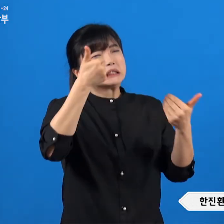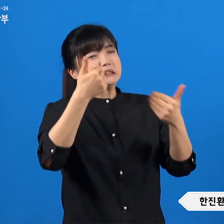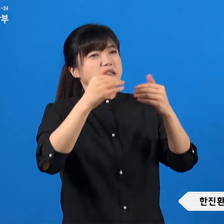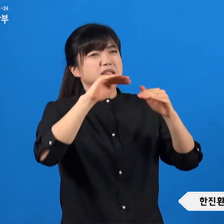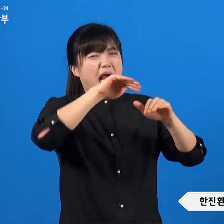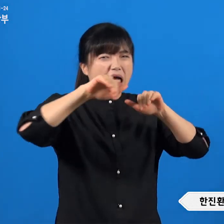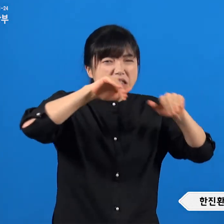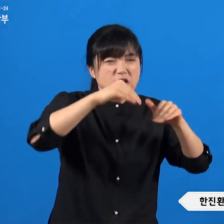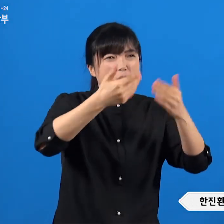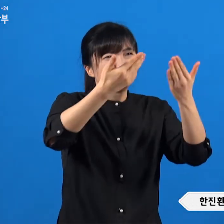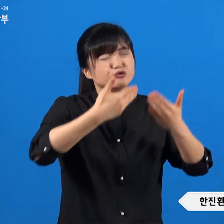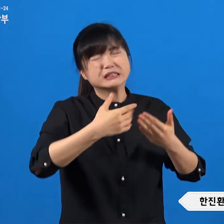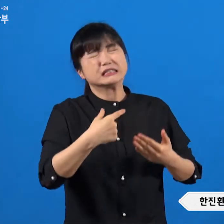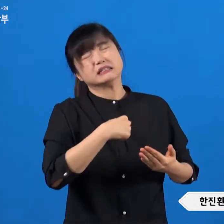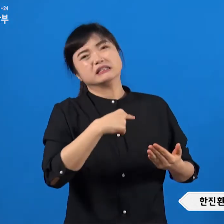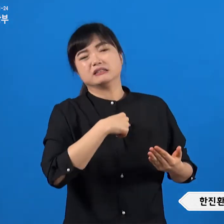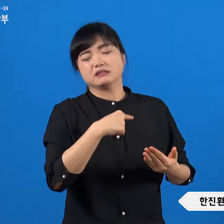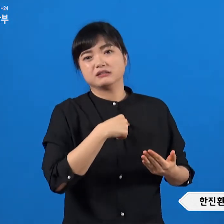싫다는 거지요.